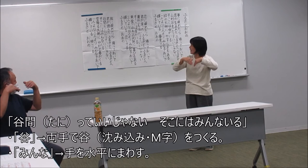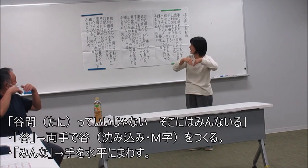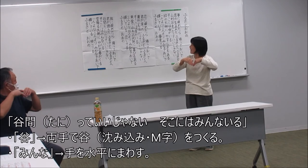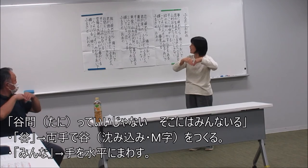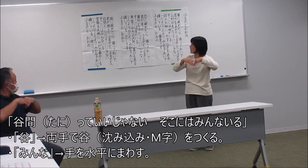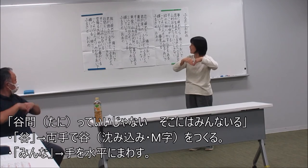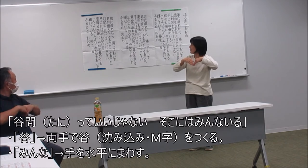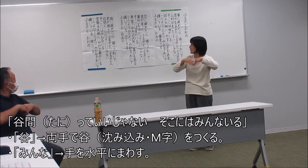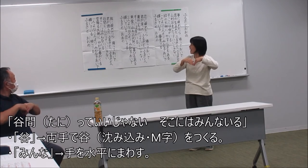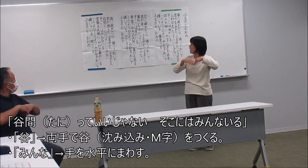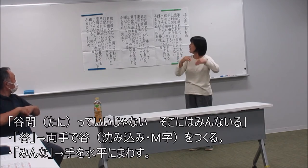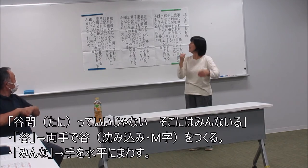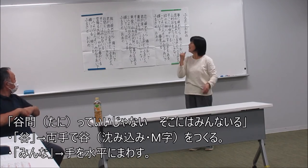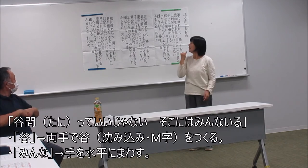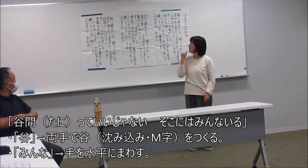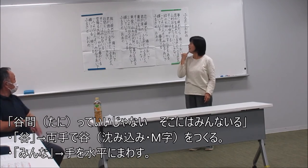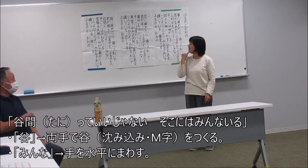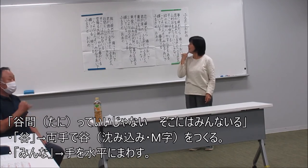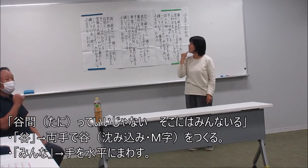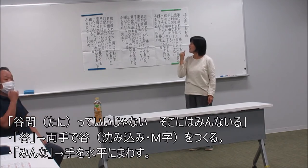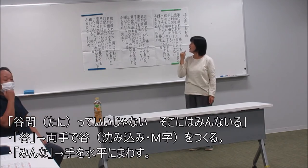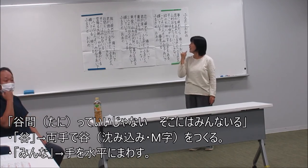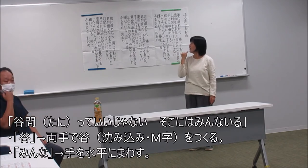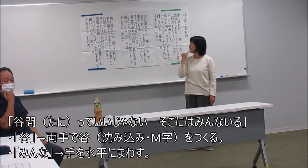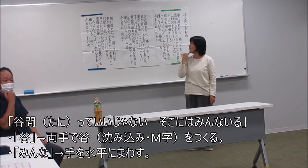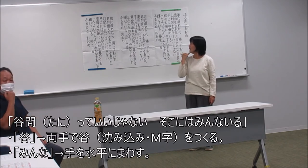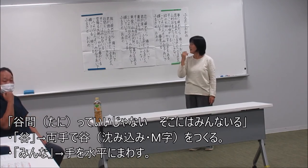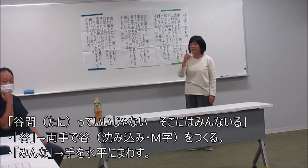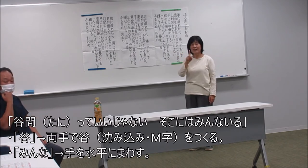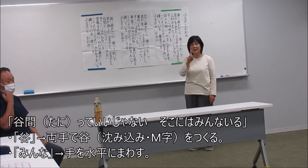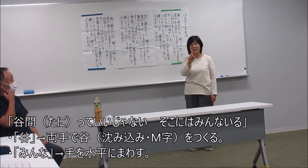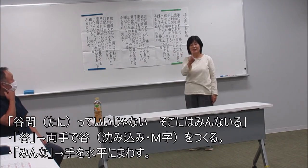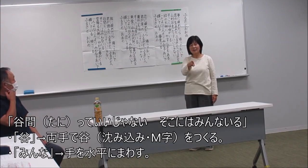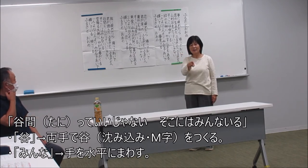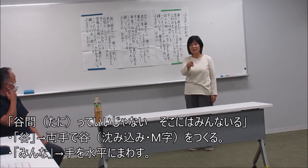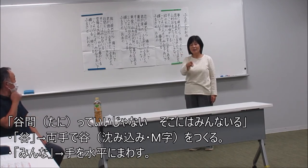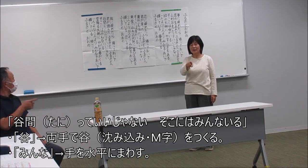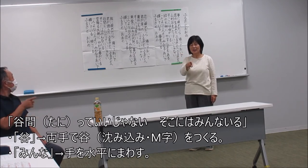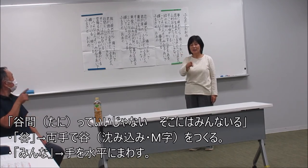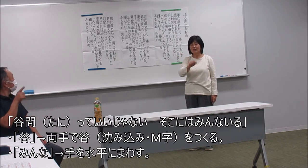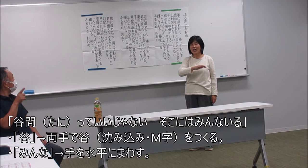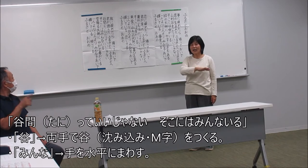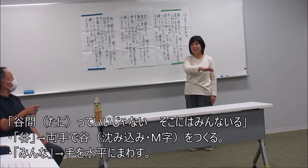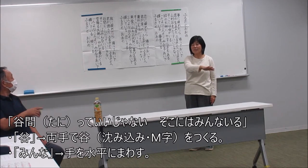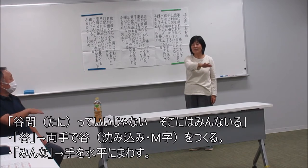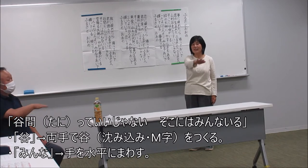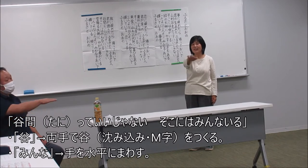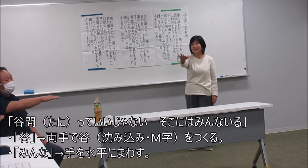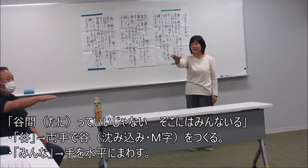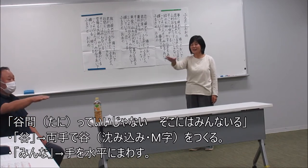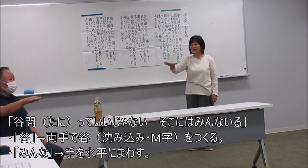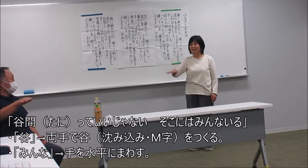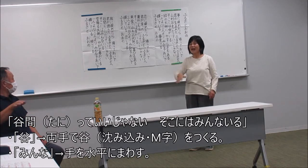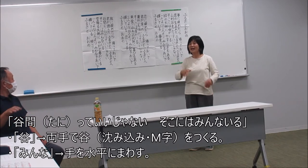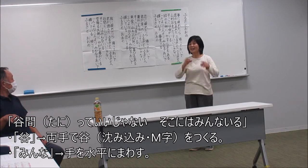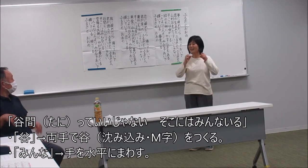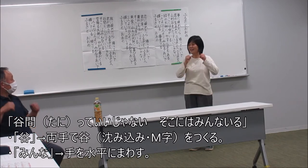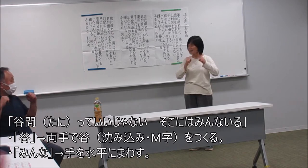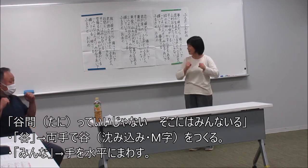谷 だっていいじゃないそこにはみんないる